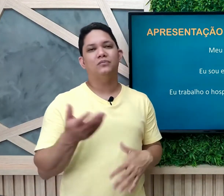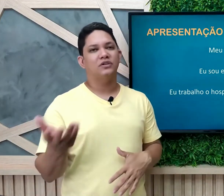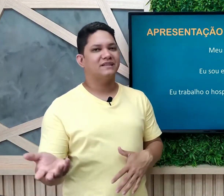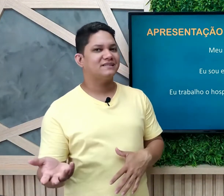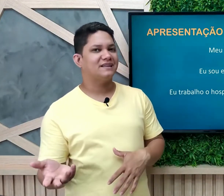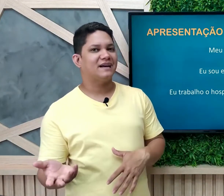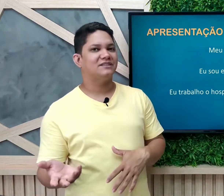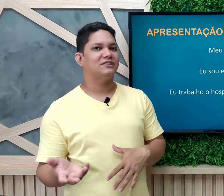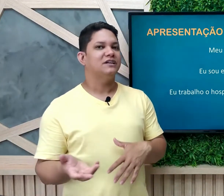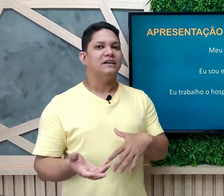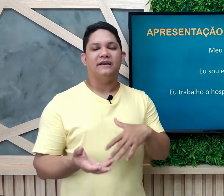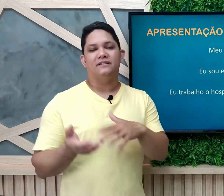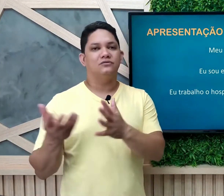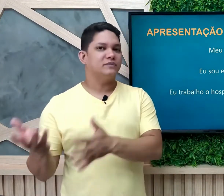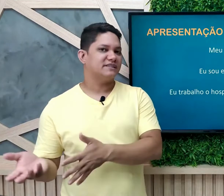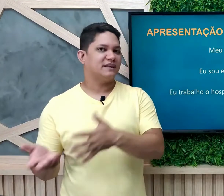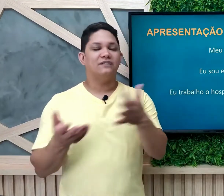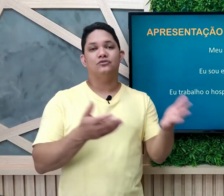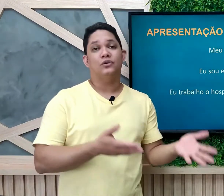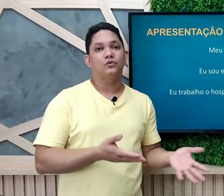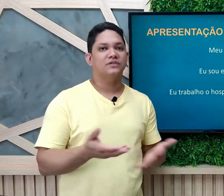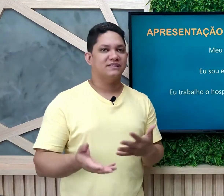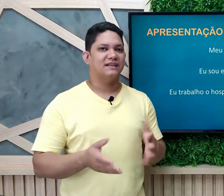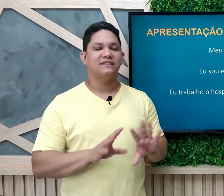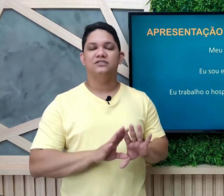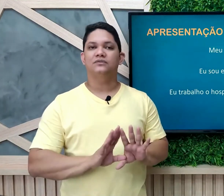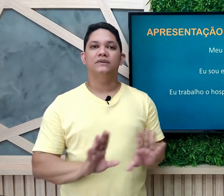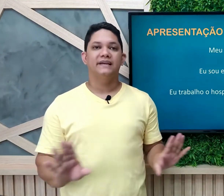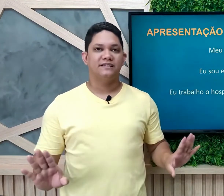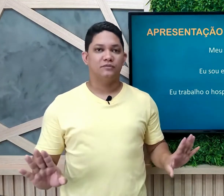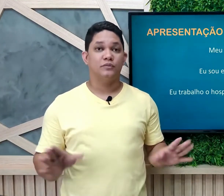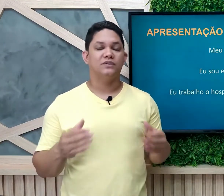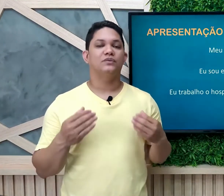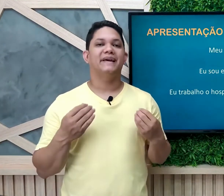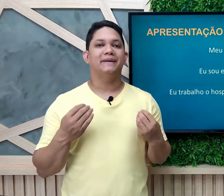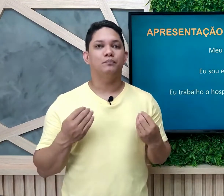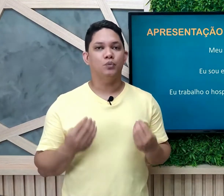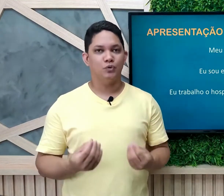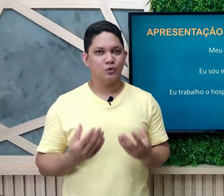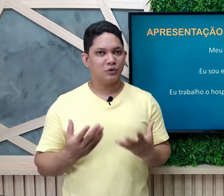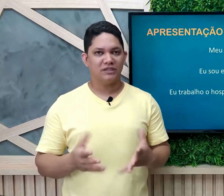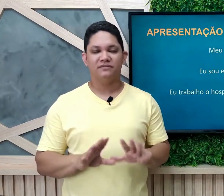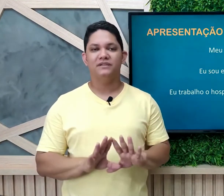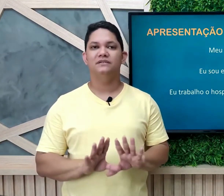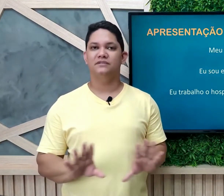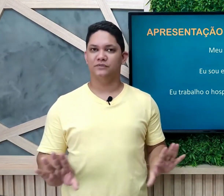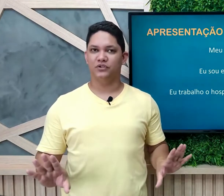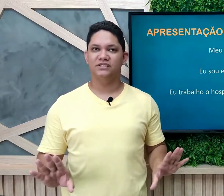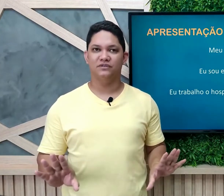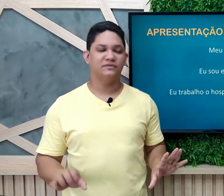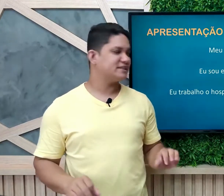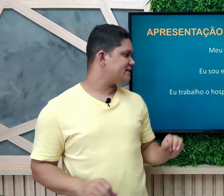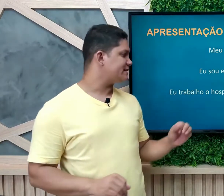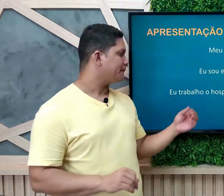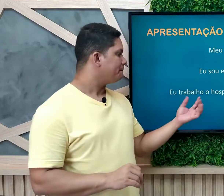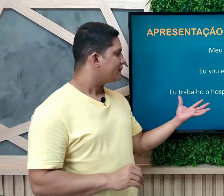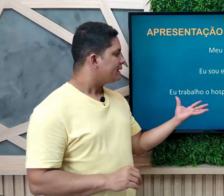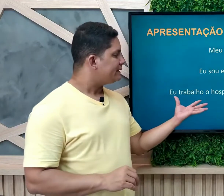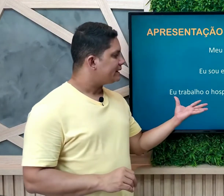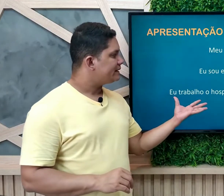mora na cidade, numa cidade ou na outra cidade. Então, esse momento é muito livre. Você pode dizer o que você quiser. E aí